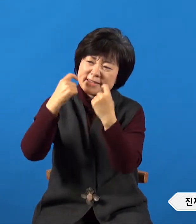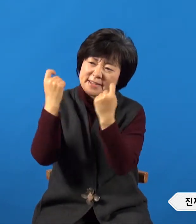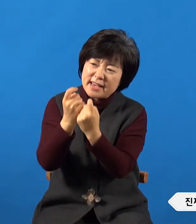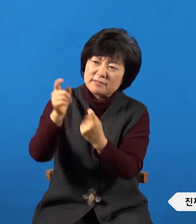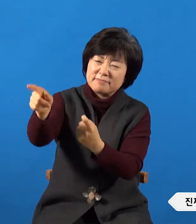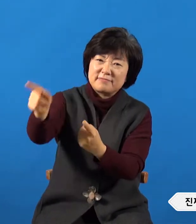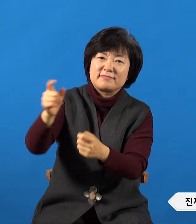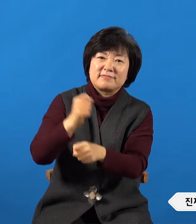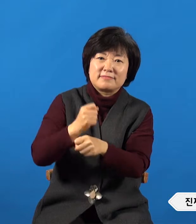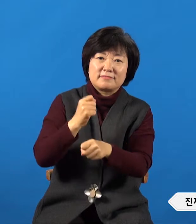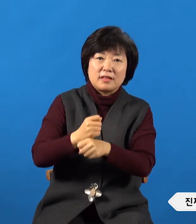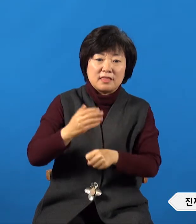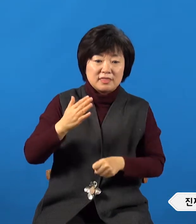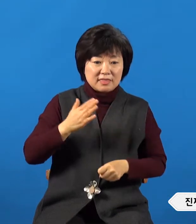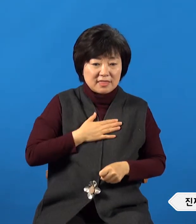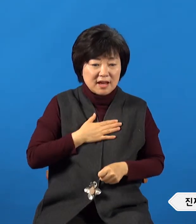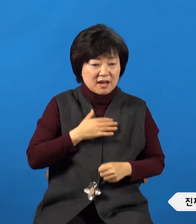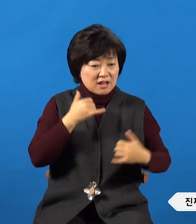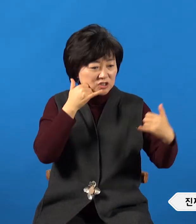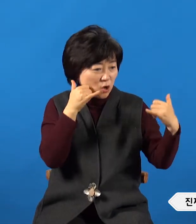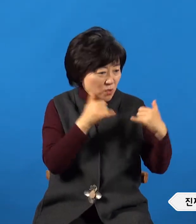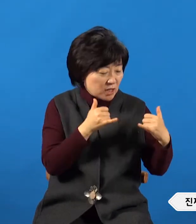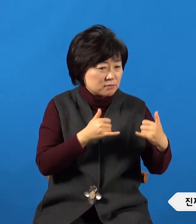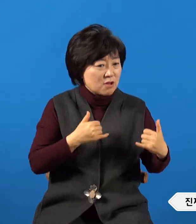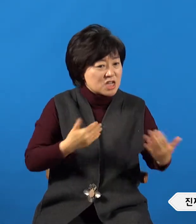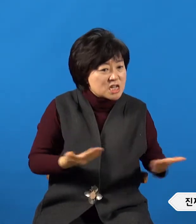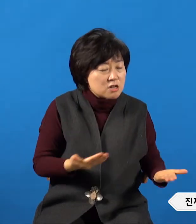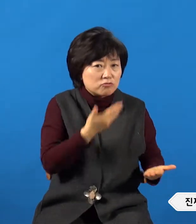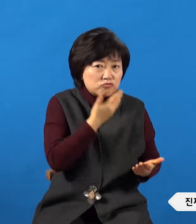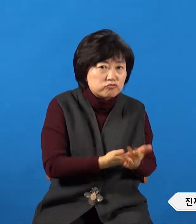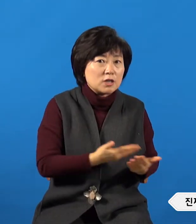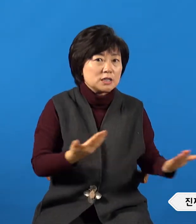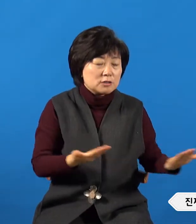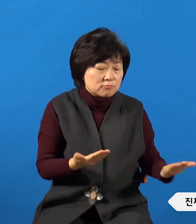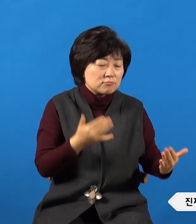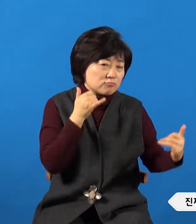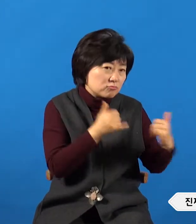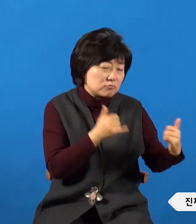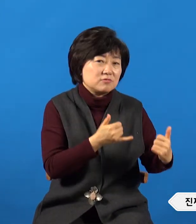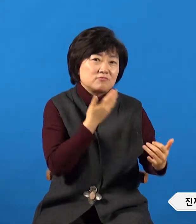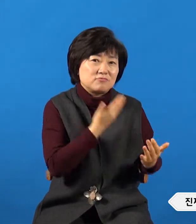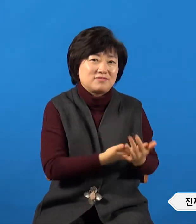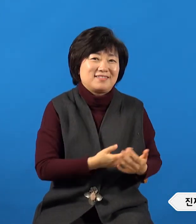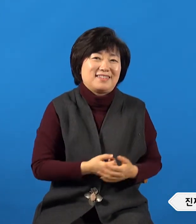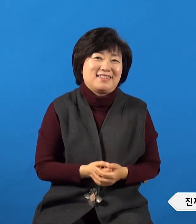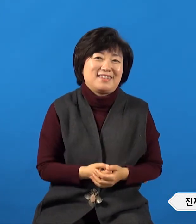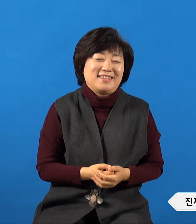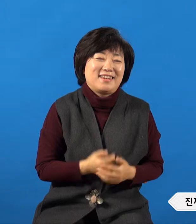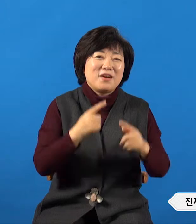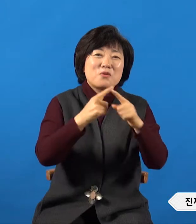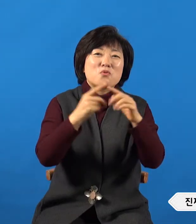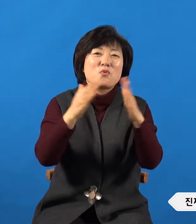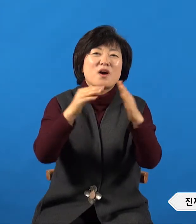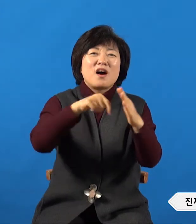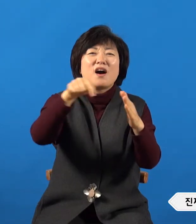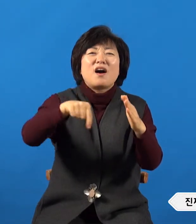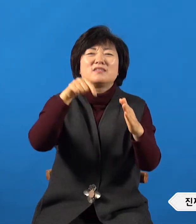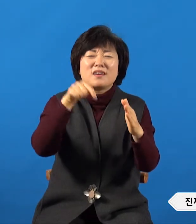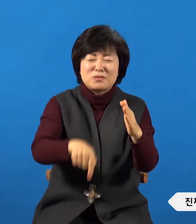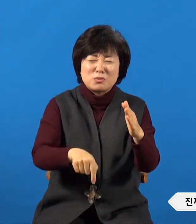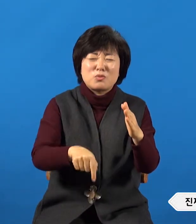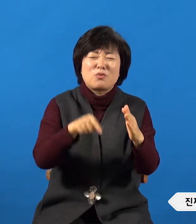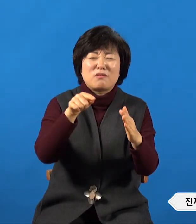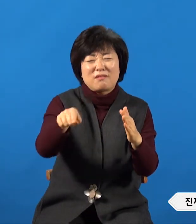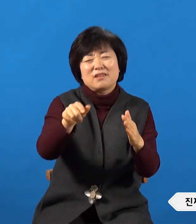내가 통화하면 다 업무를 위한 일들이 되어버리고 맙니다. 교회 안에서도 이런